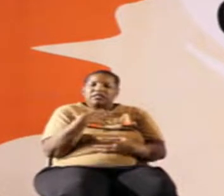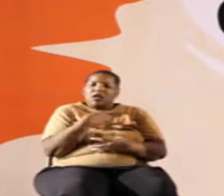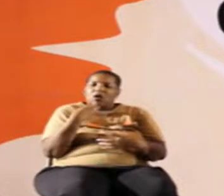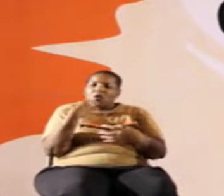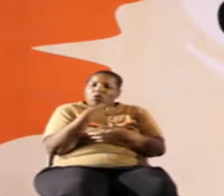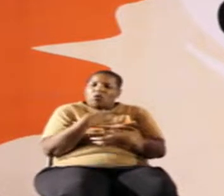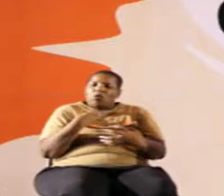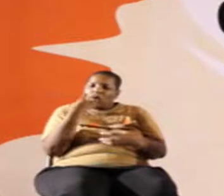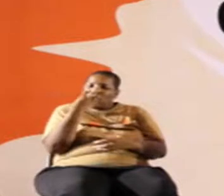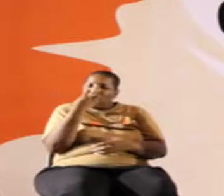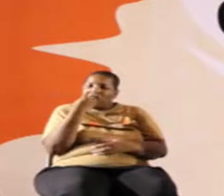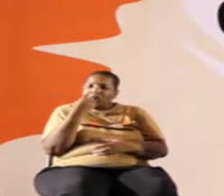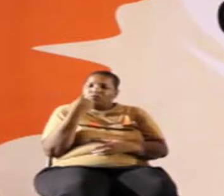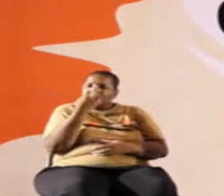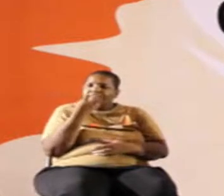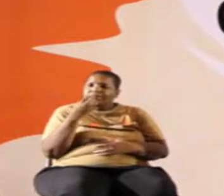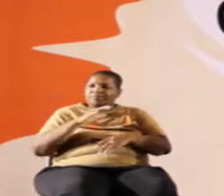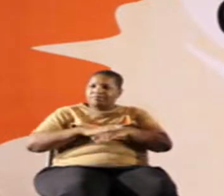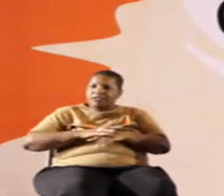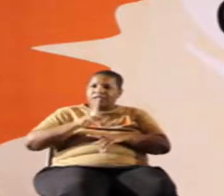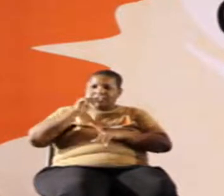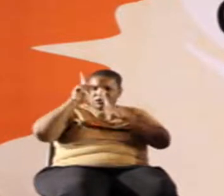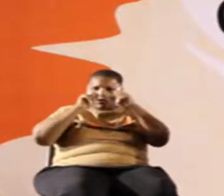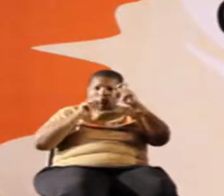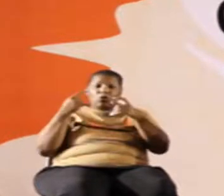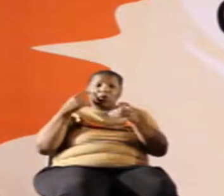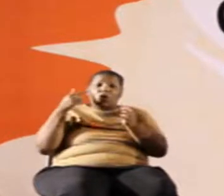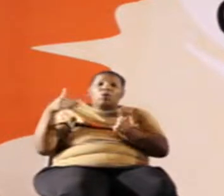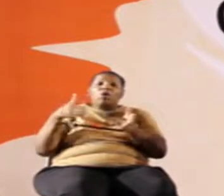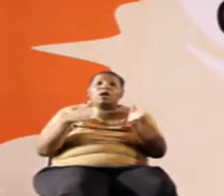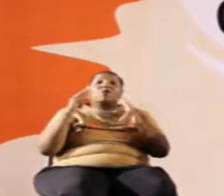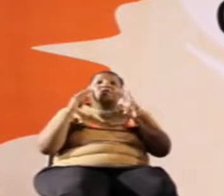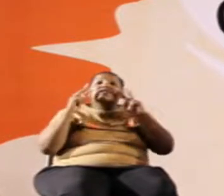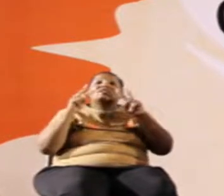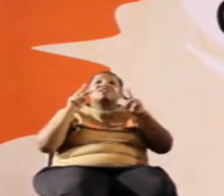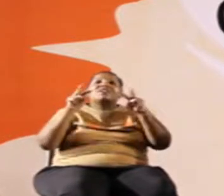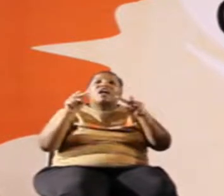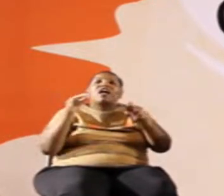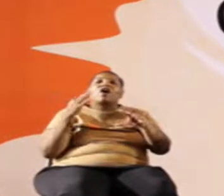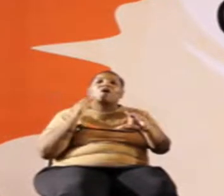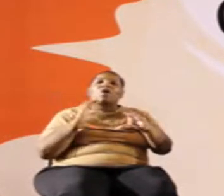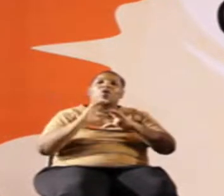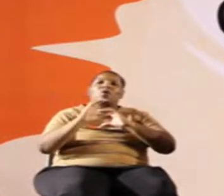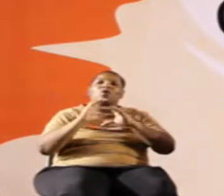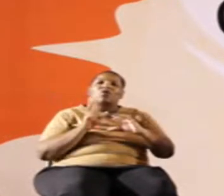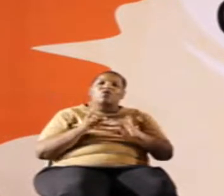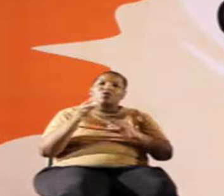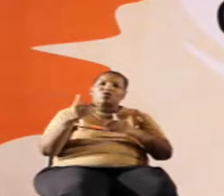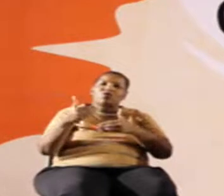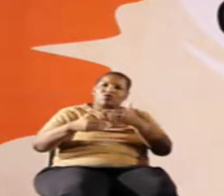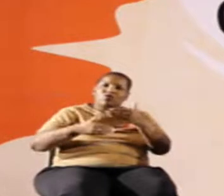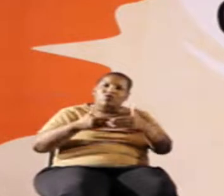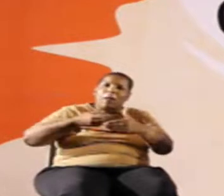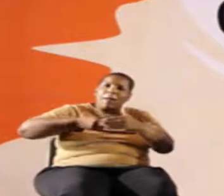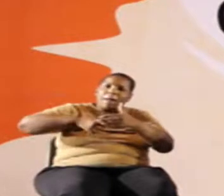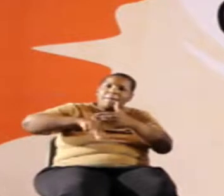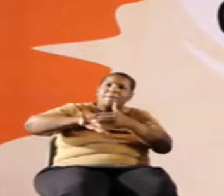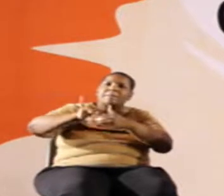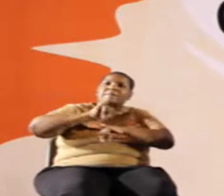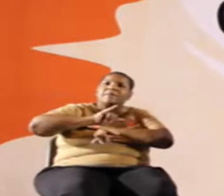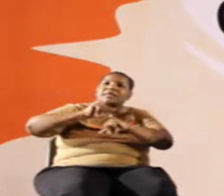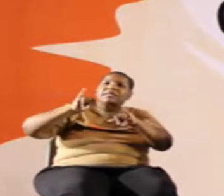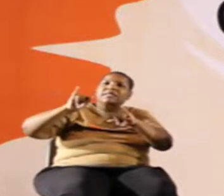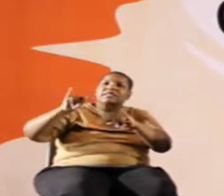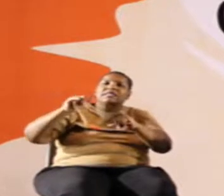música é grande expressão. Quais caminhos você enxerga para continuar se comunicando, passando as mensagens?